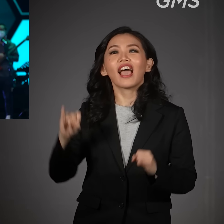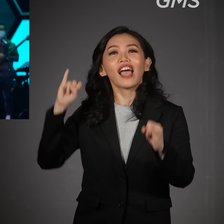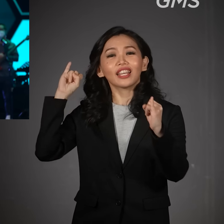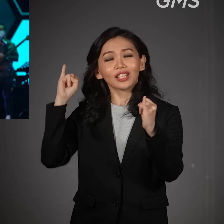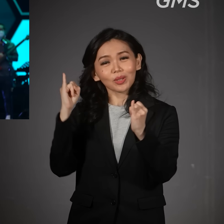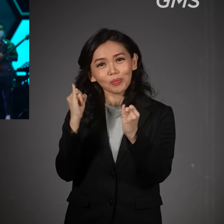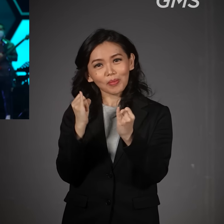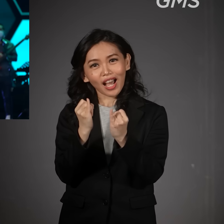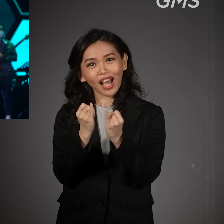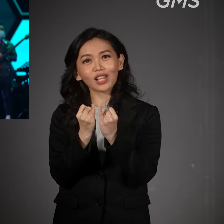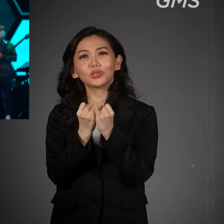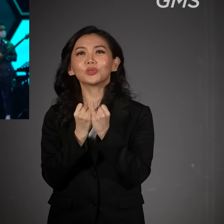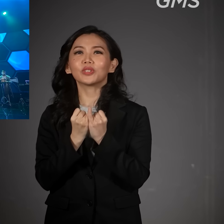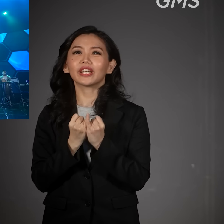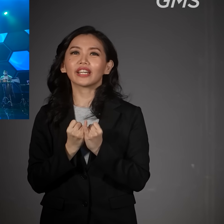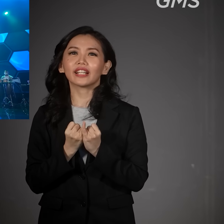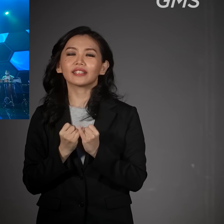Immanuel.